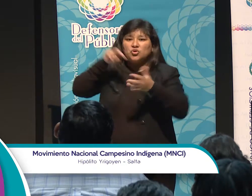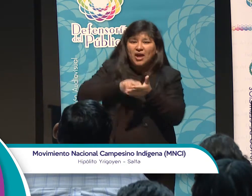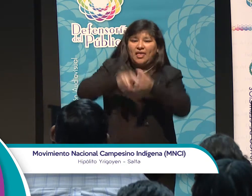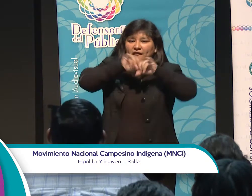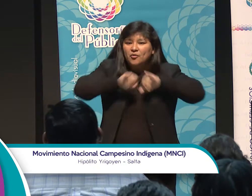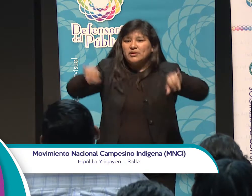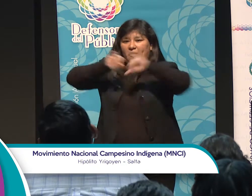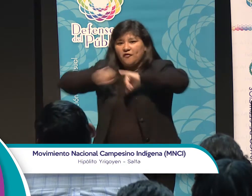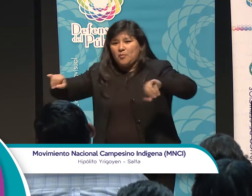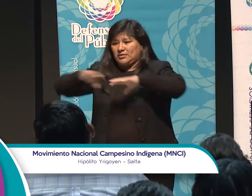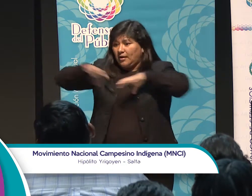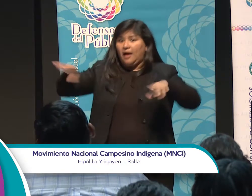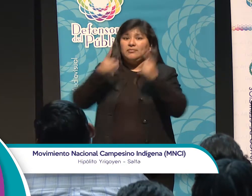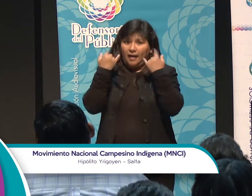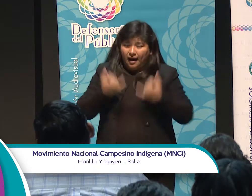también